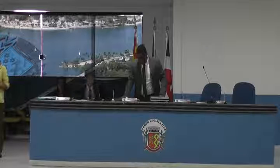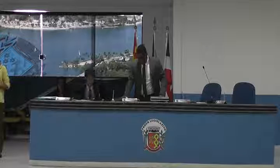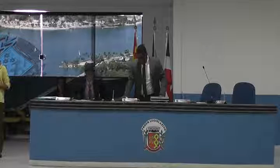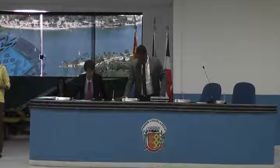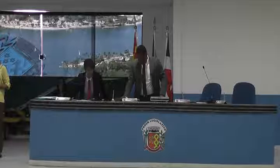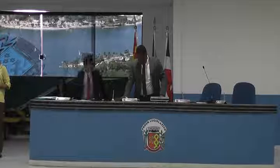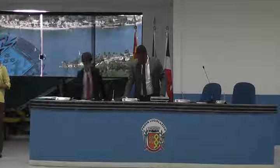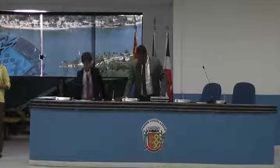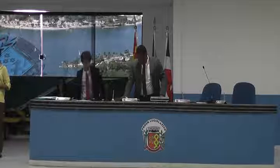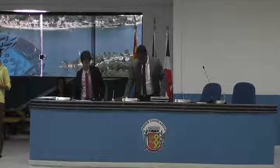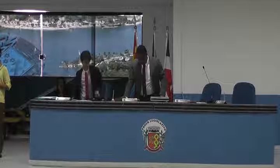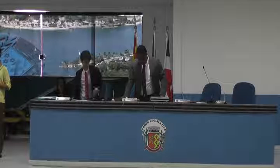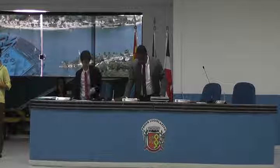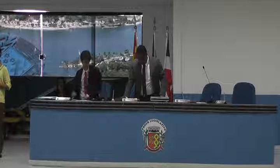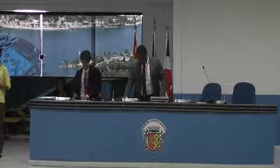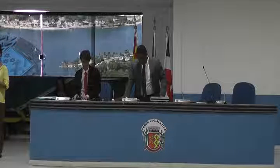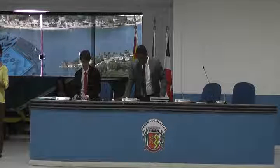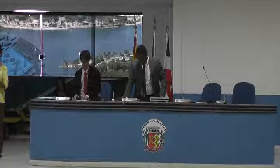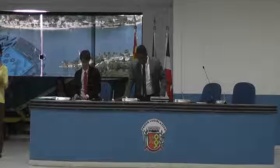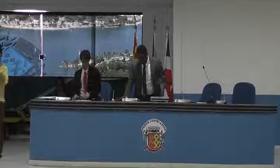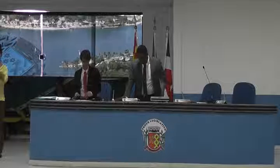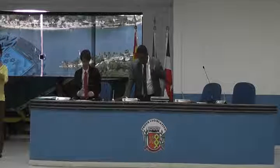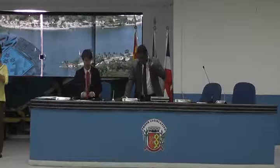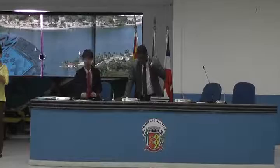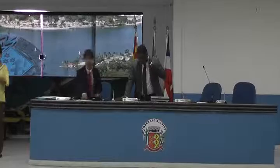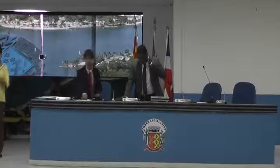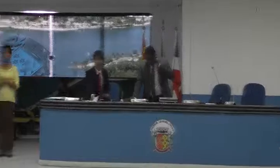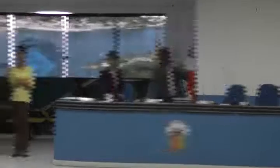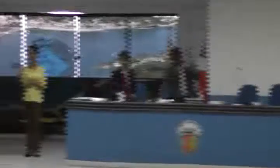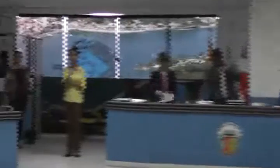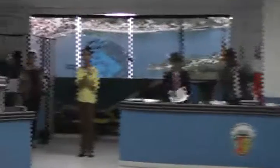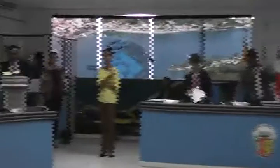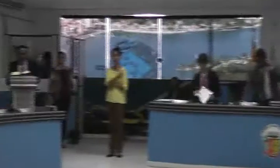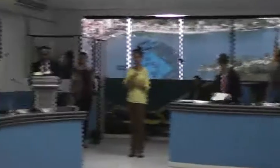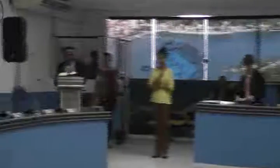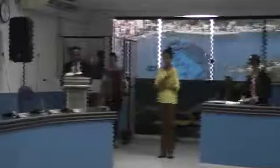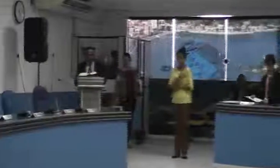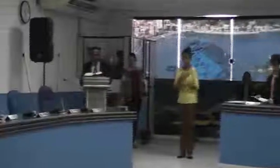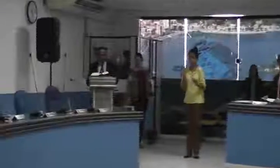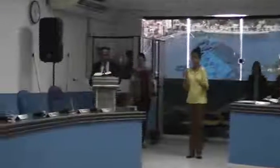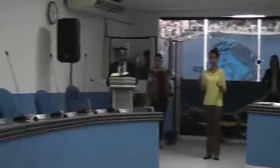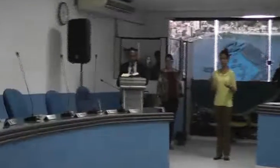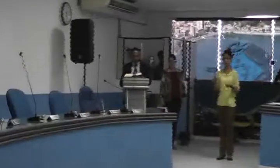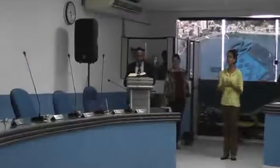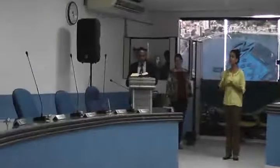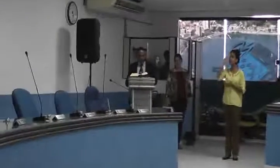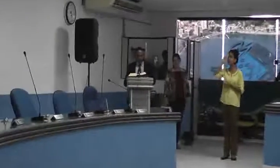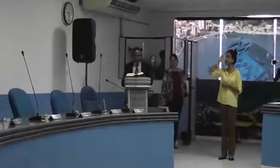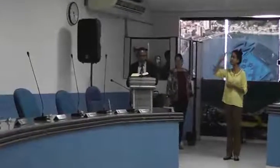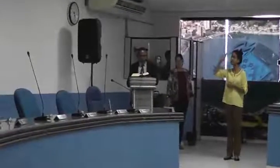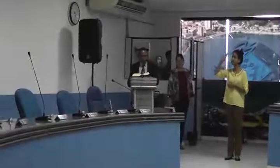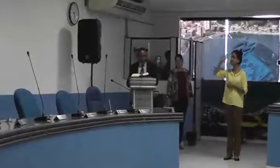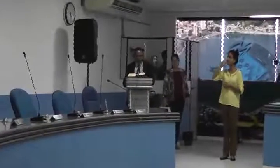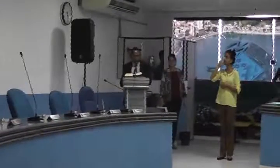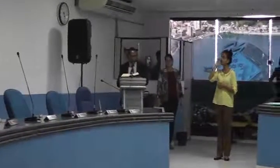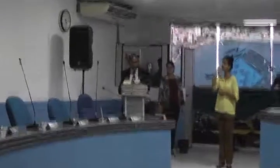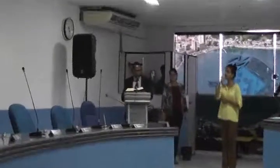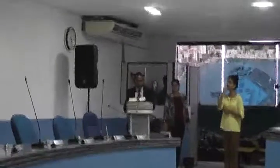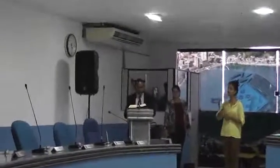O Senhor é minha luz e minha salvação. A quem temerei? O Senhor é a fortaleza da minha